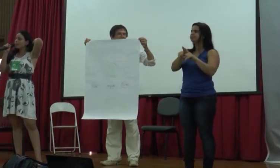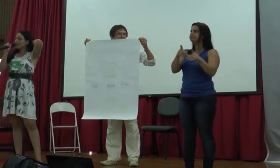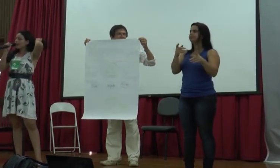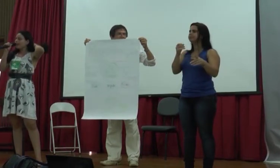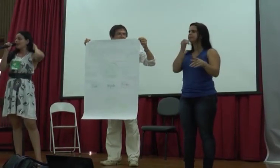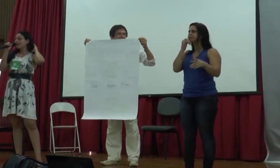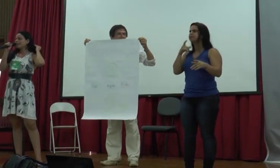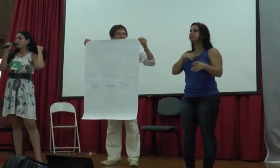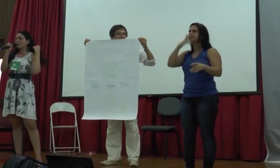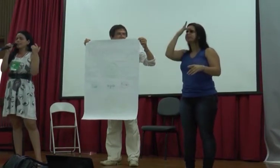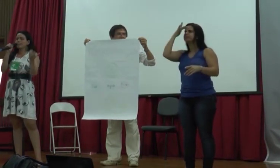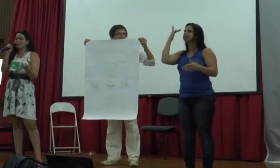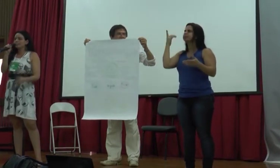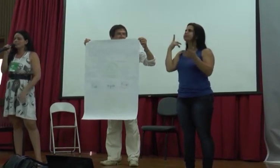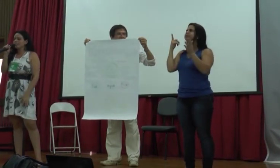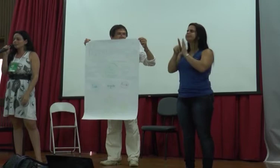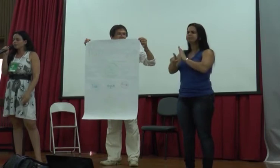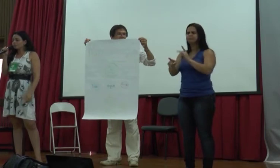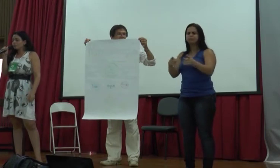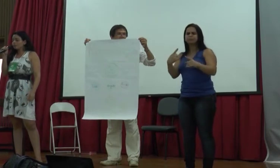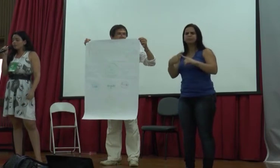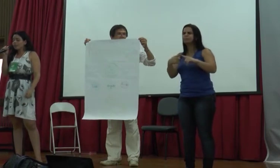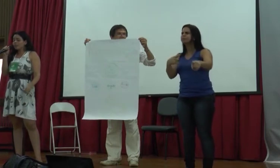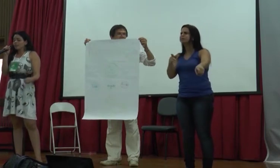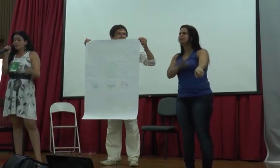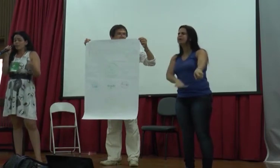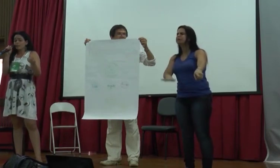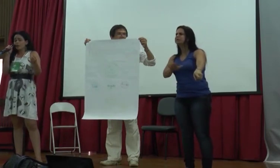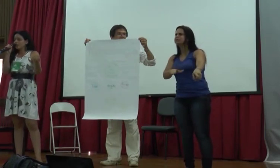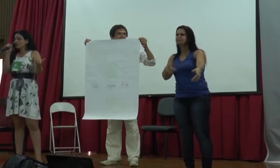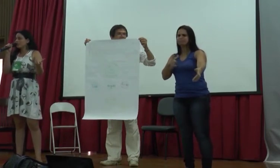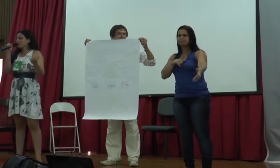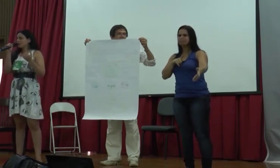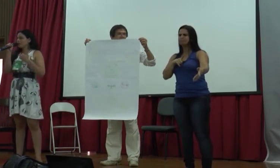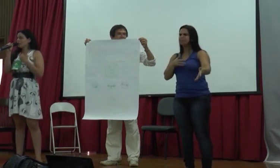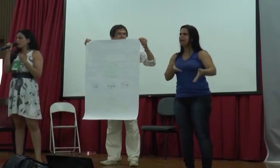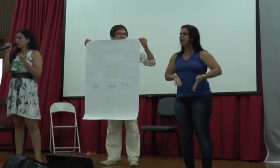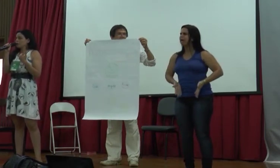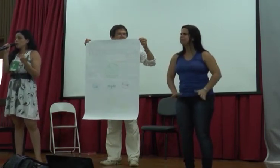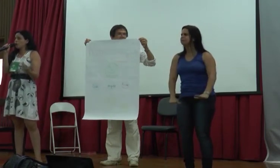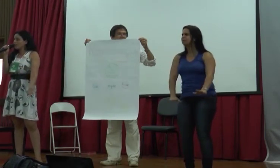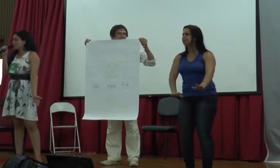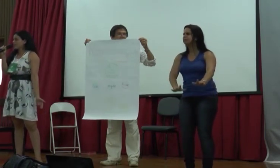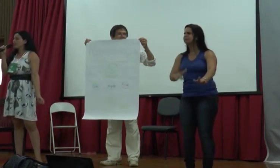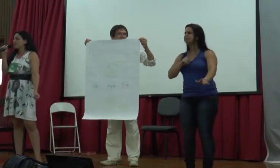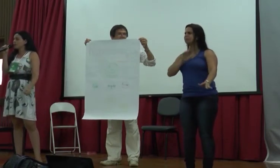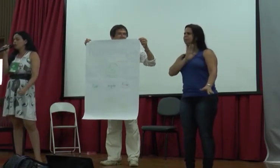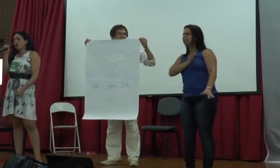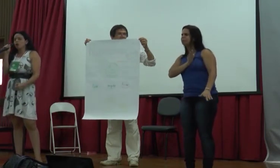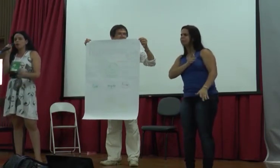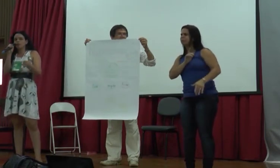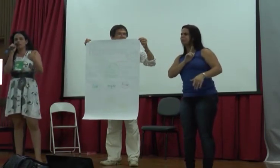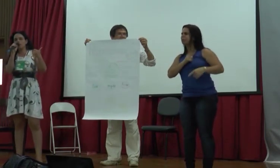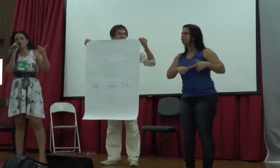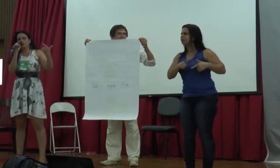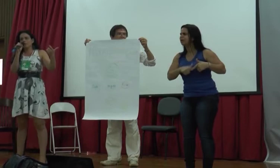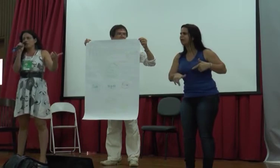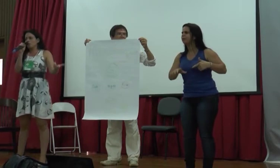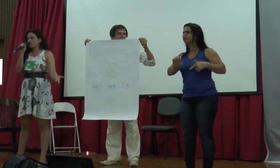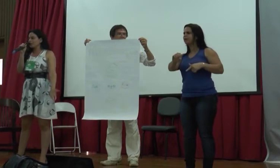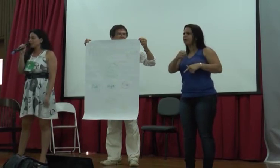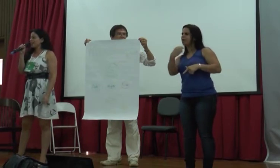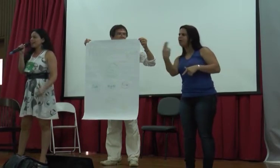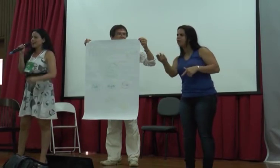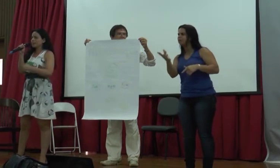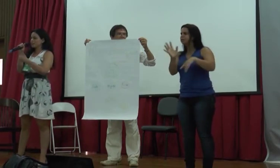que tal criança mal nasceu e tem um problema no coração, ou tem